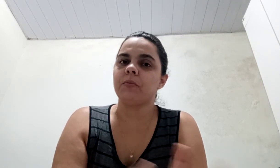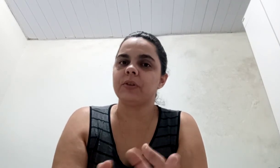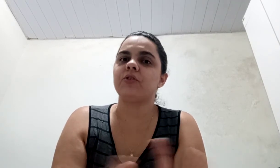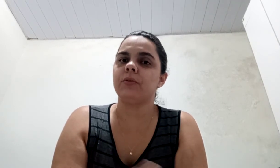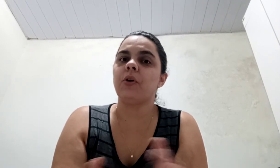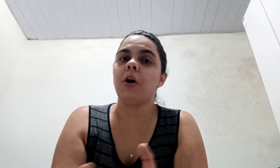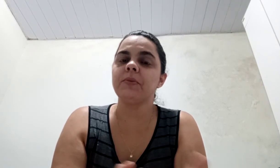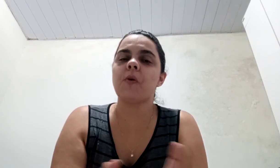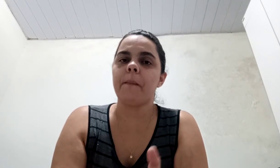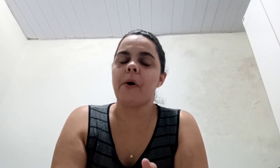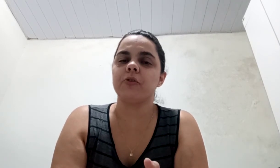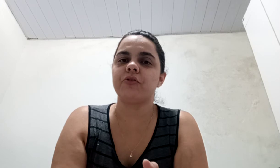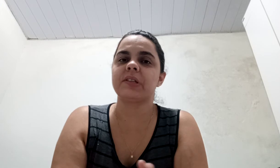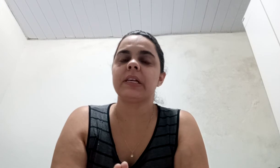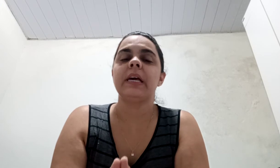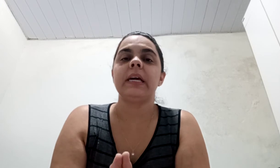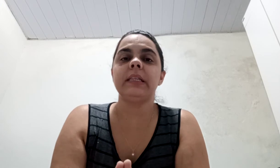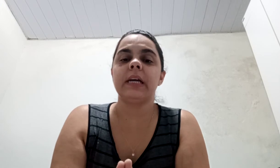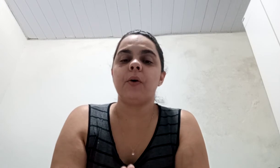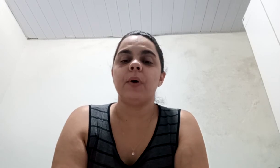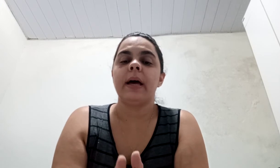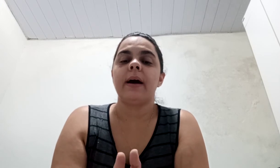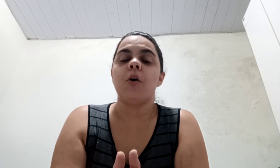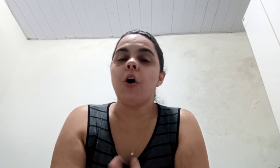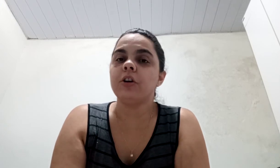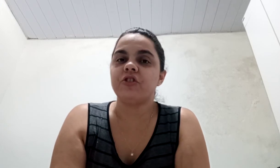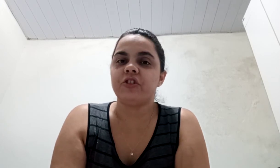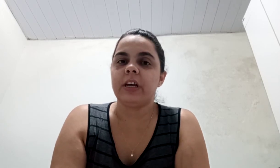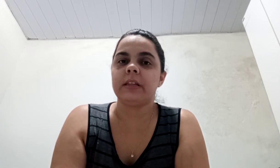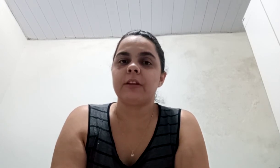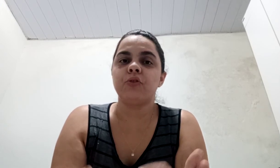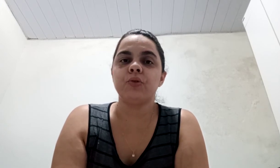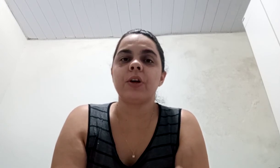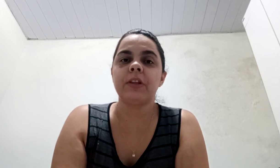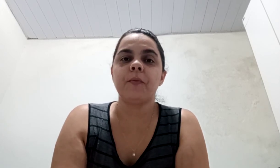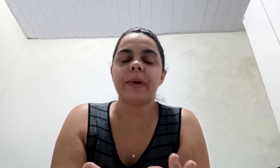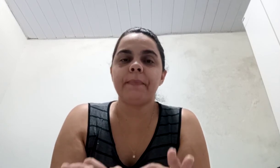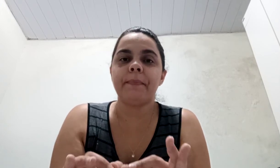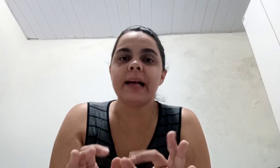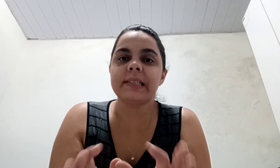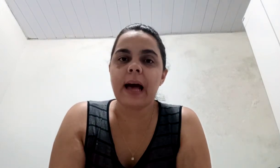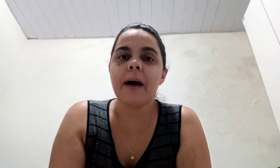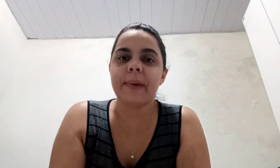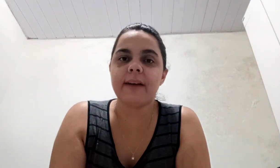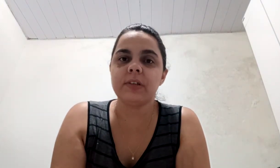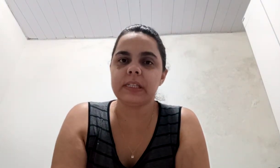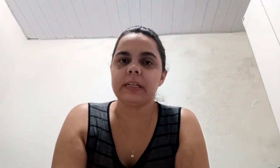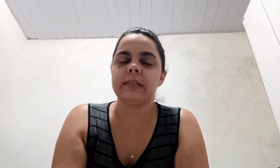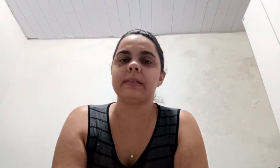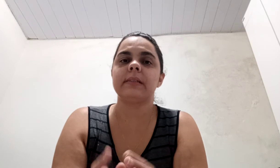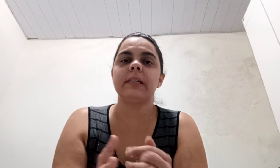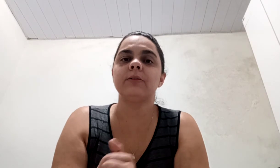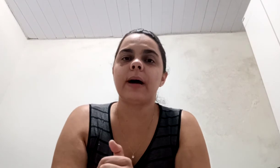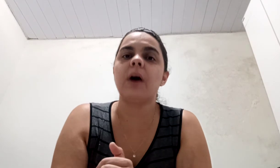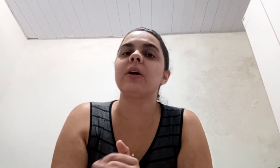nomes, nomes compostos. Então, hoje, gente, é tudo que eu tenho para passar para vocês, tanto a aula